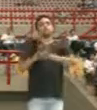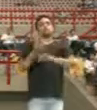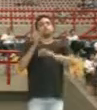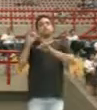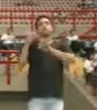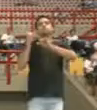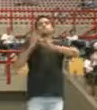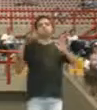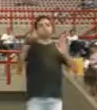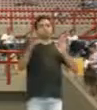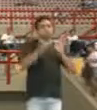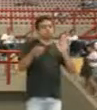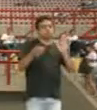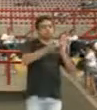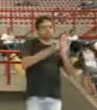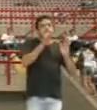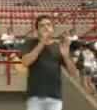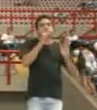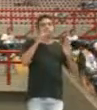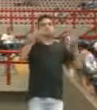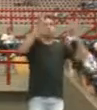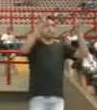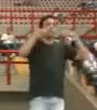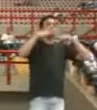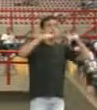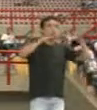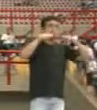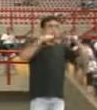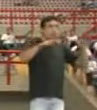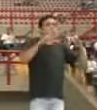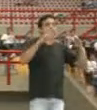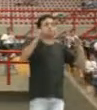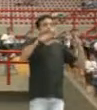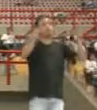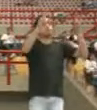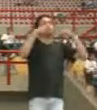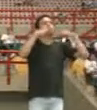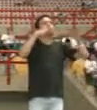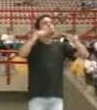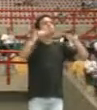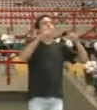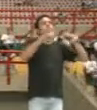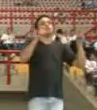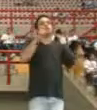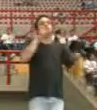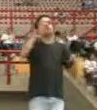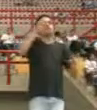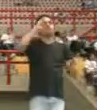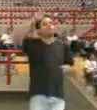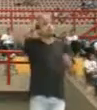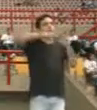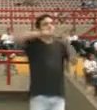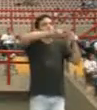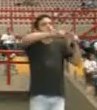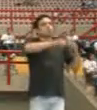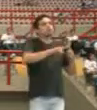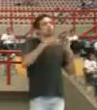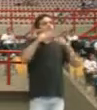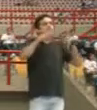que eu esteja falando de um tema ambiental. A redação é sobre meio ambiente. Quais são os principais problemas